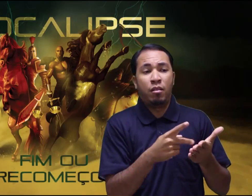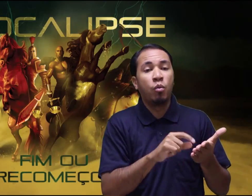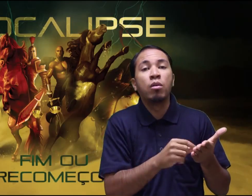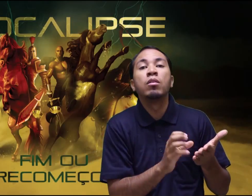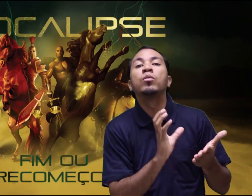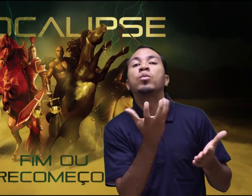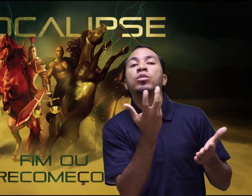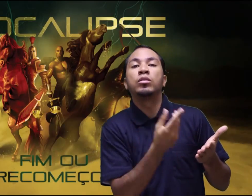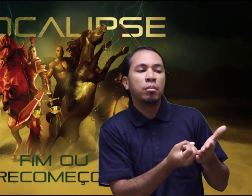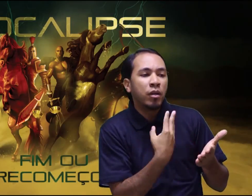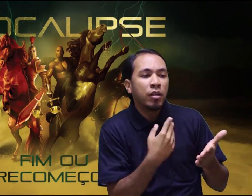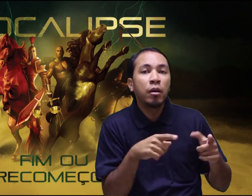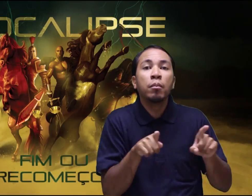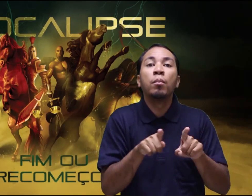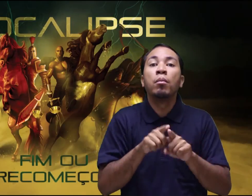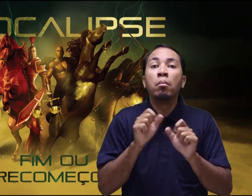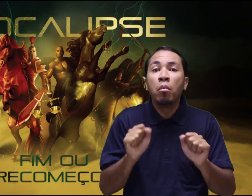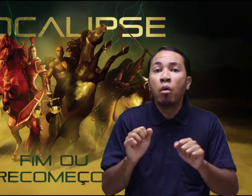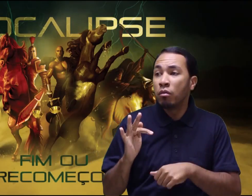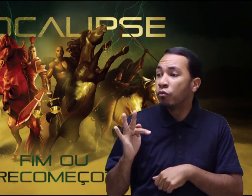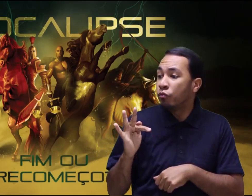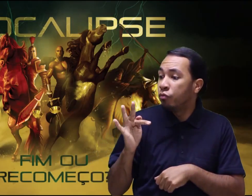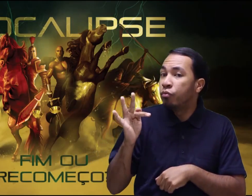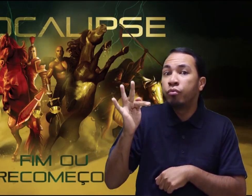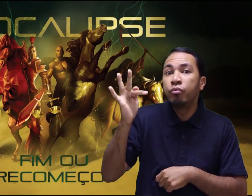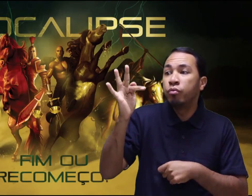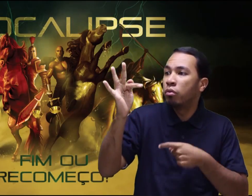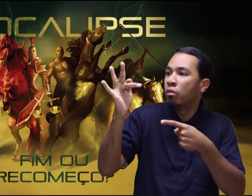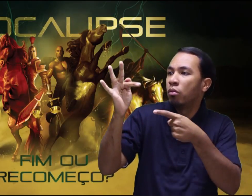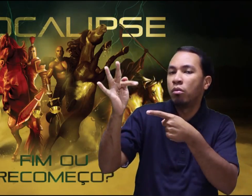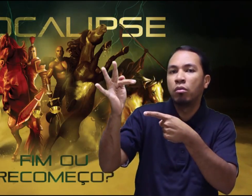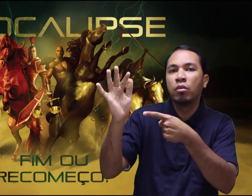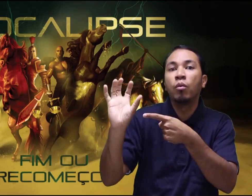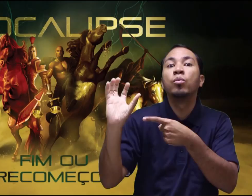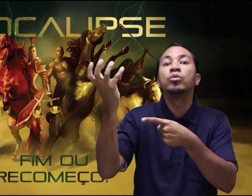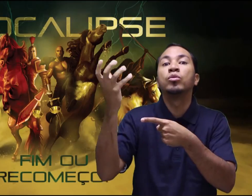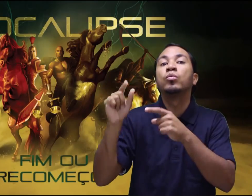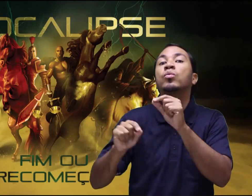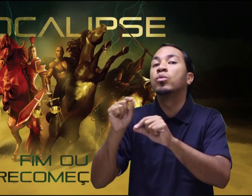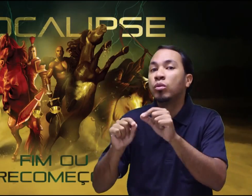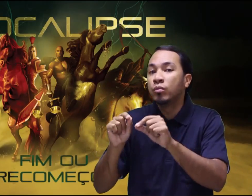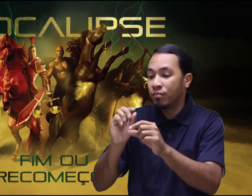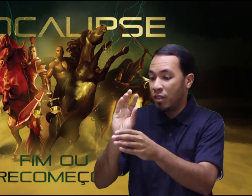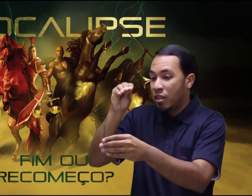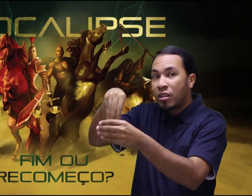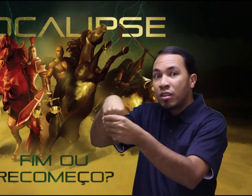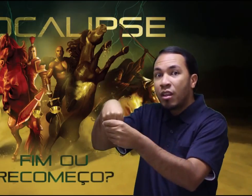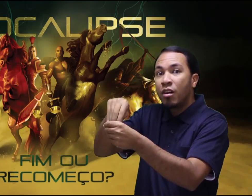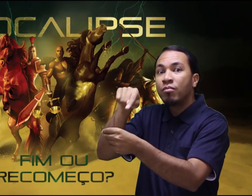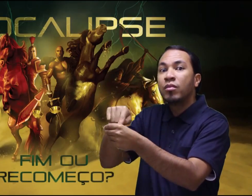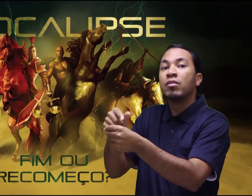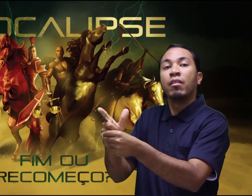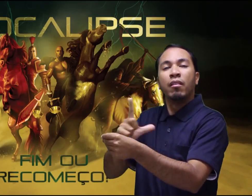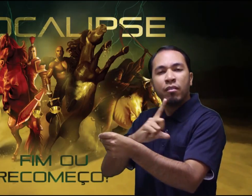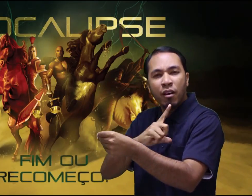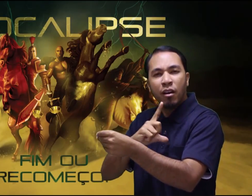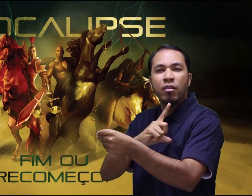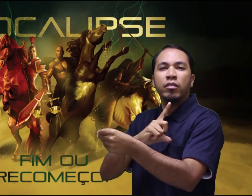principais histórias desse livro, sobre as coisas que já aconteceram e as que irão acontecer. Vamos ver o que tem